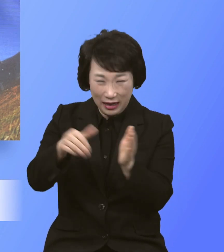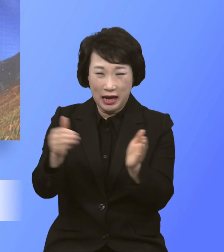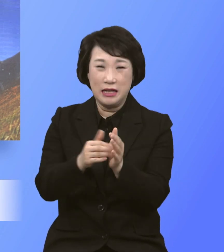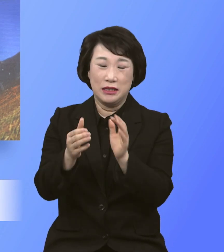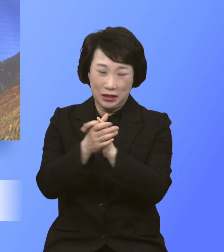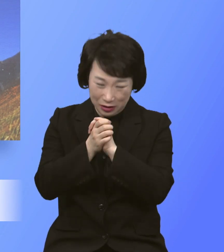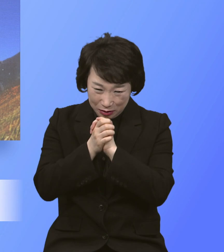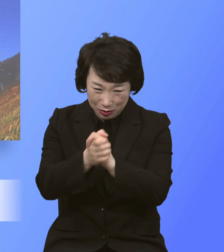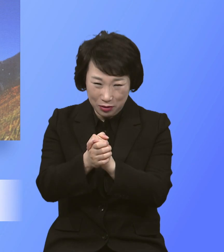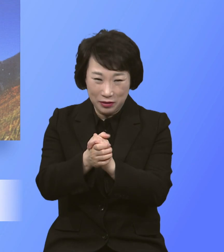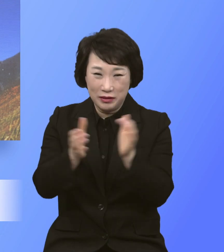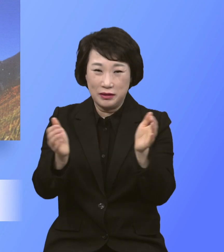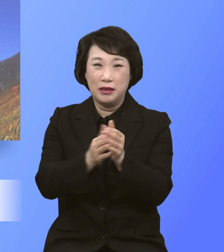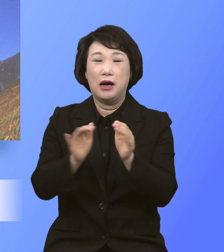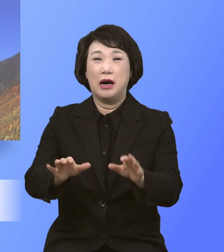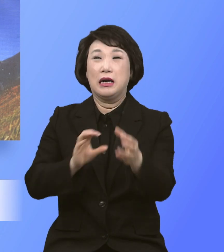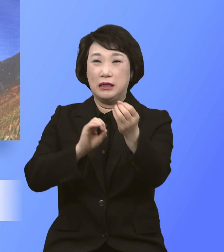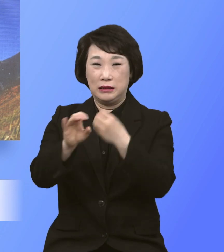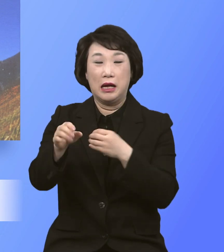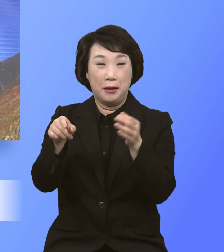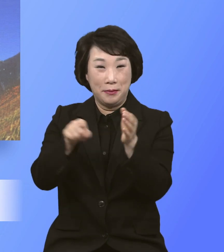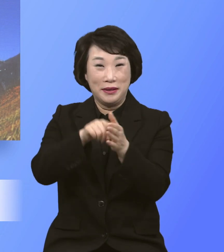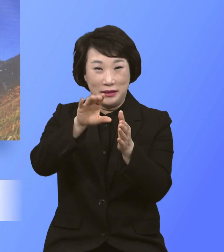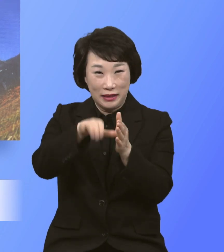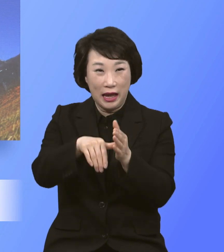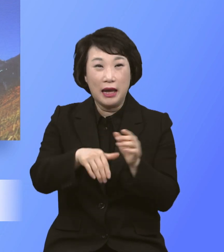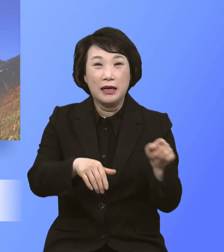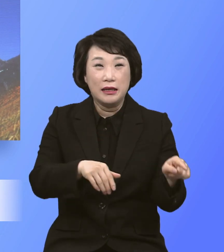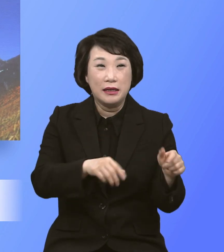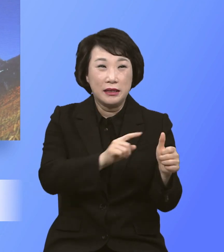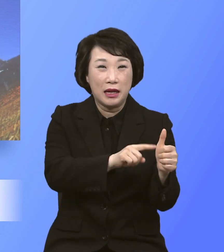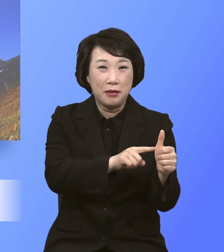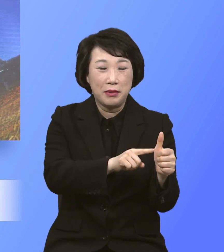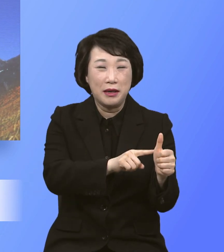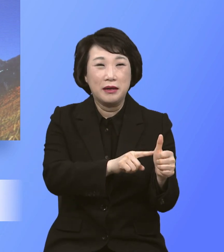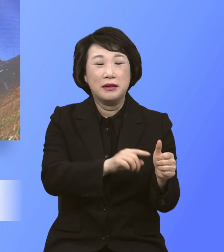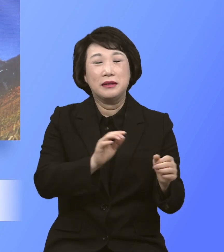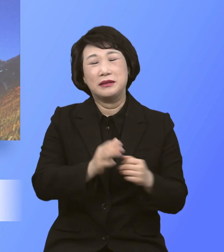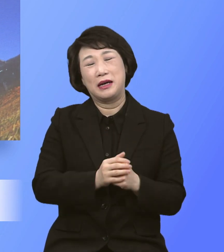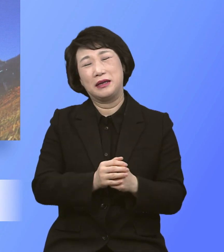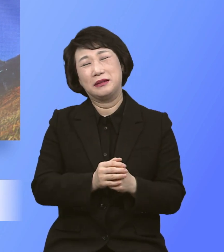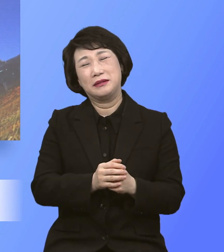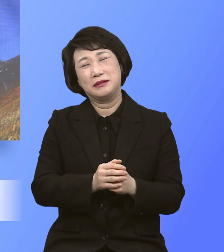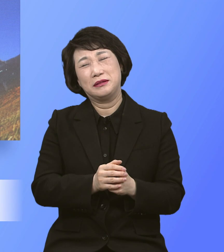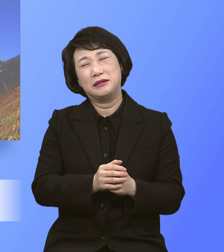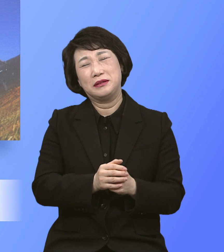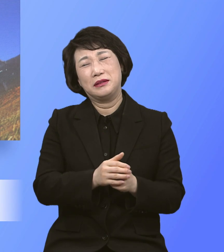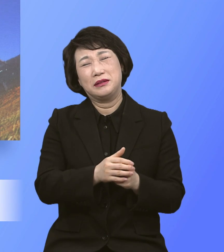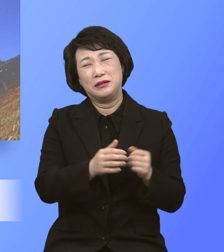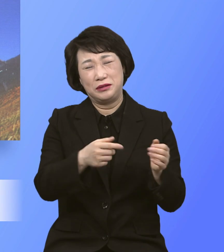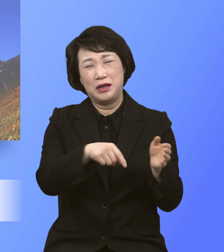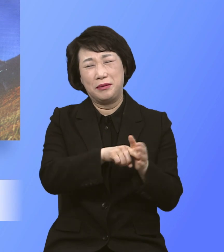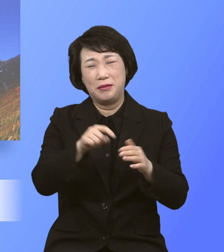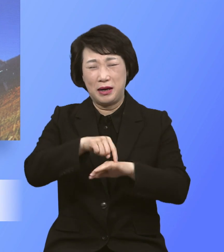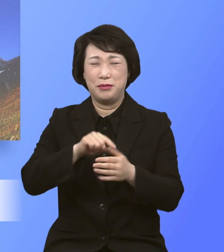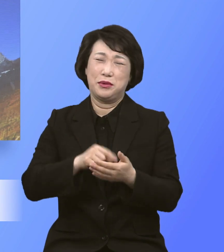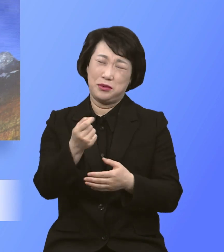응답해 주셨으리라 믿어질 때 마음이 조금 편해요.